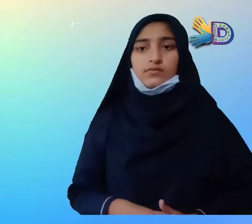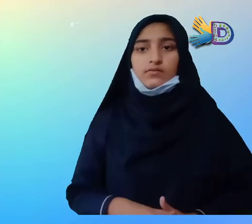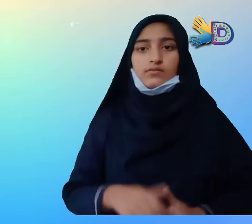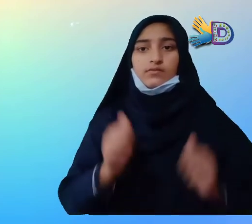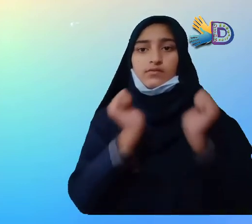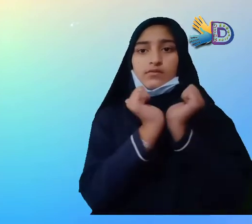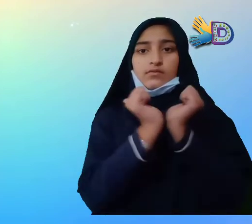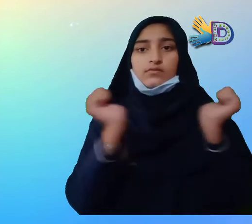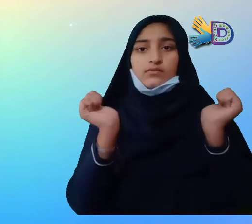आज़ादी,